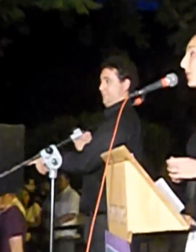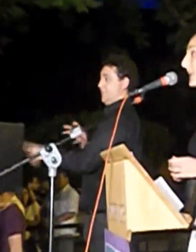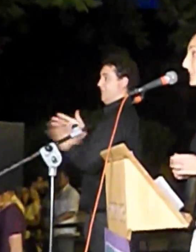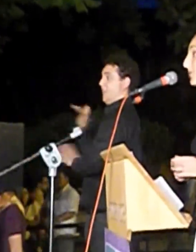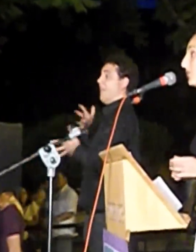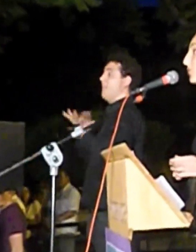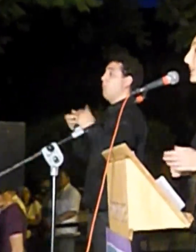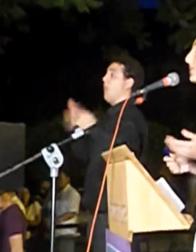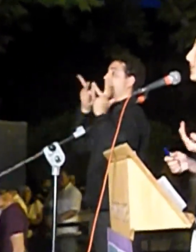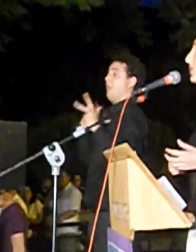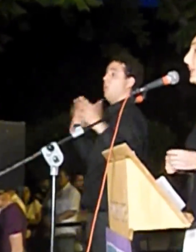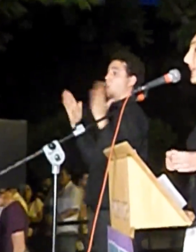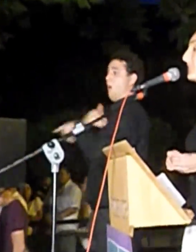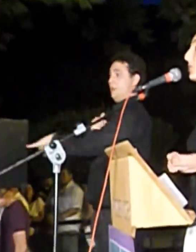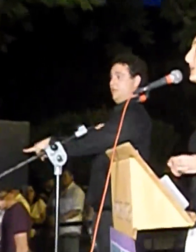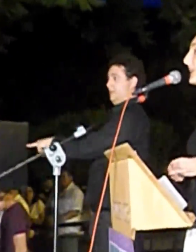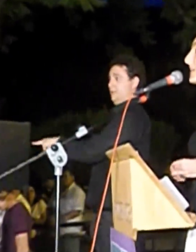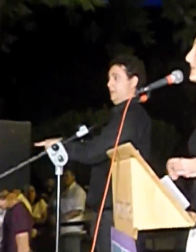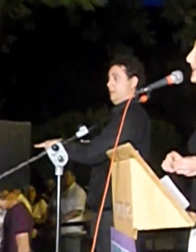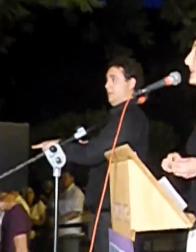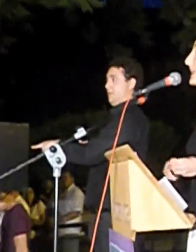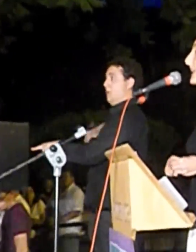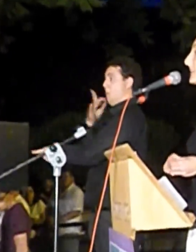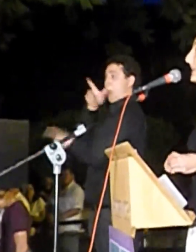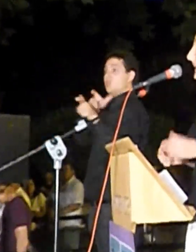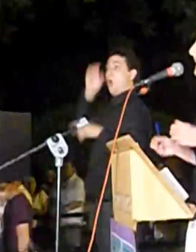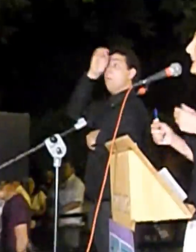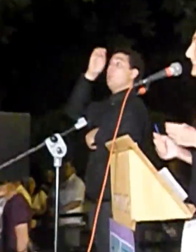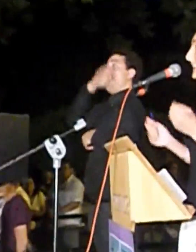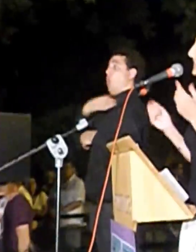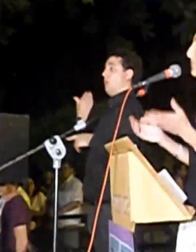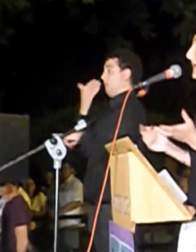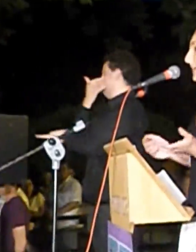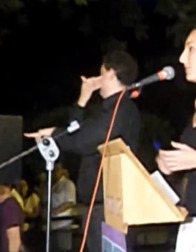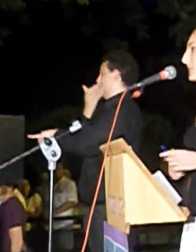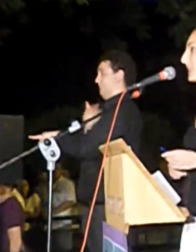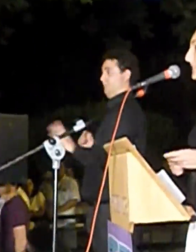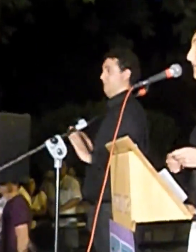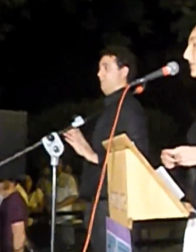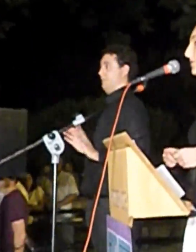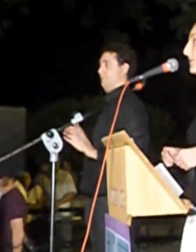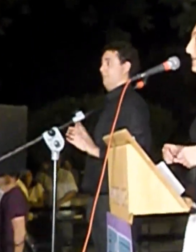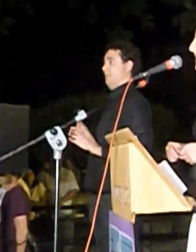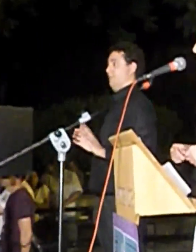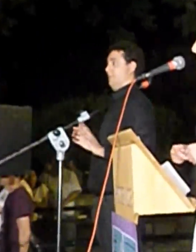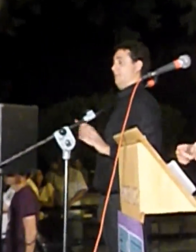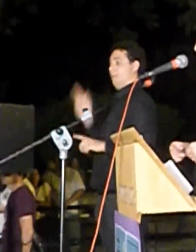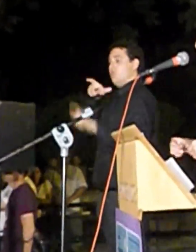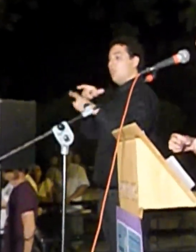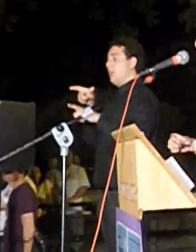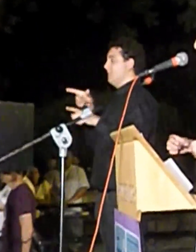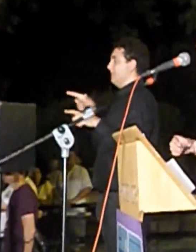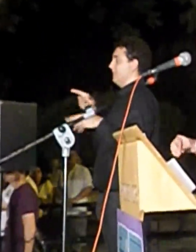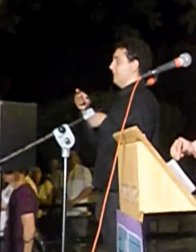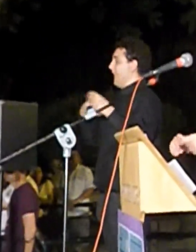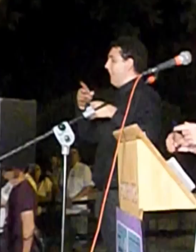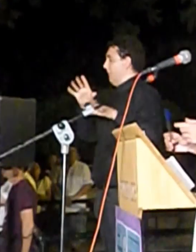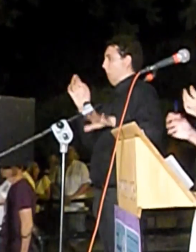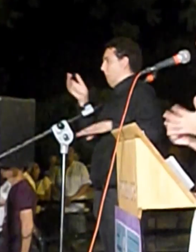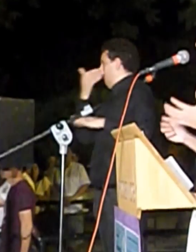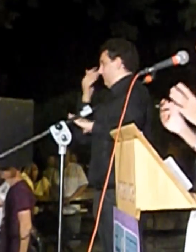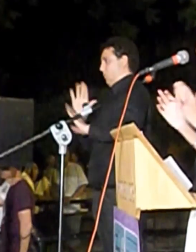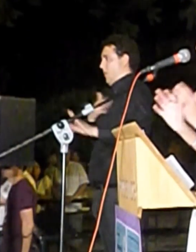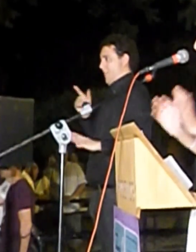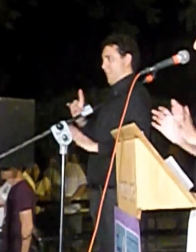antid no no quieren oír lo que la gente opina ni quieren que la gente sepa lo que están tramando e